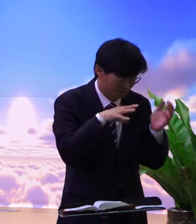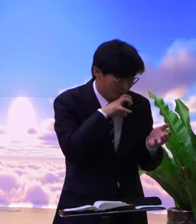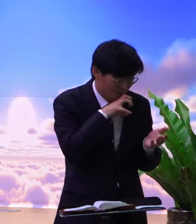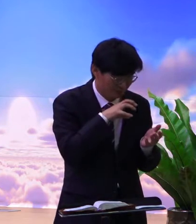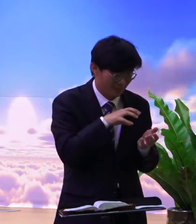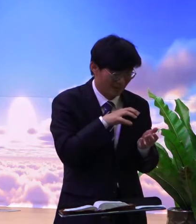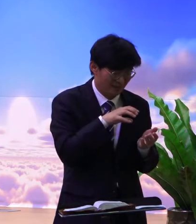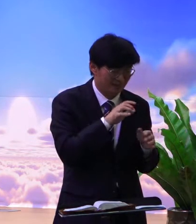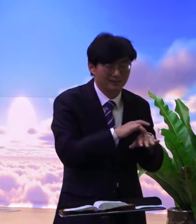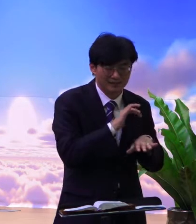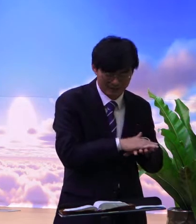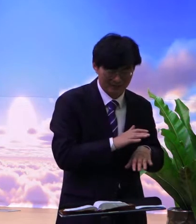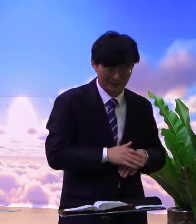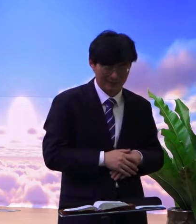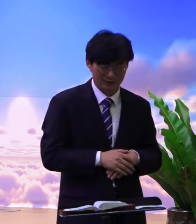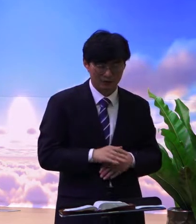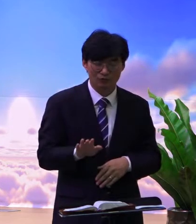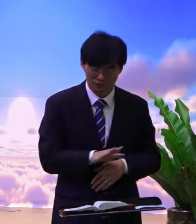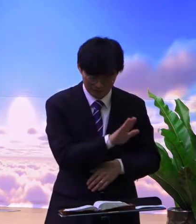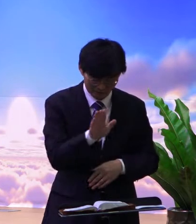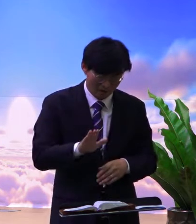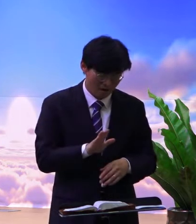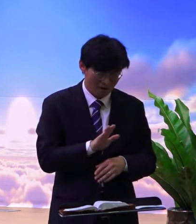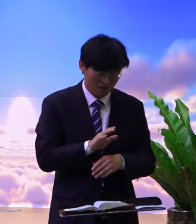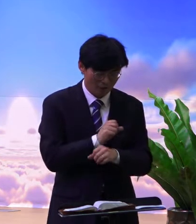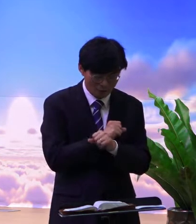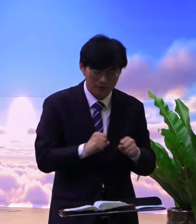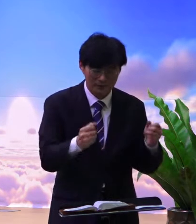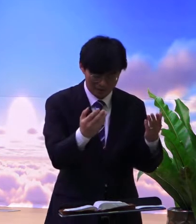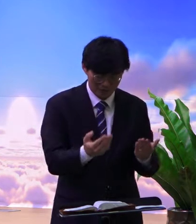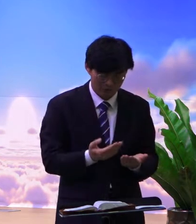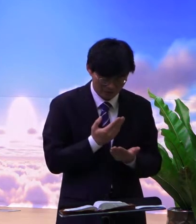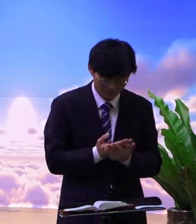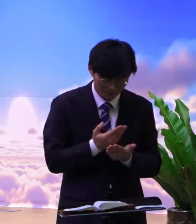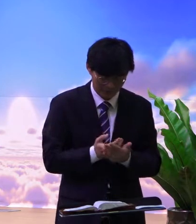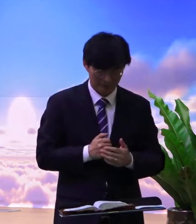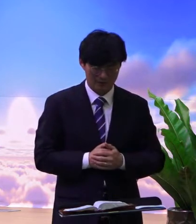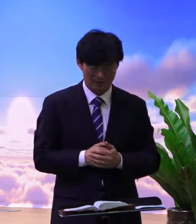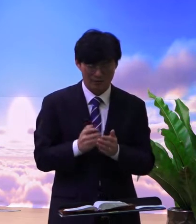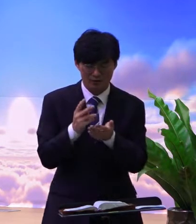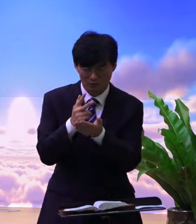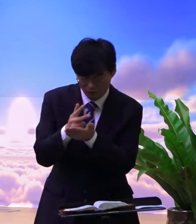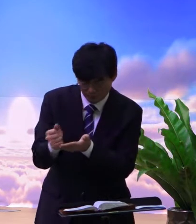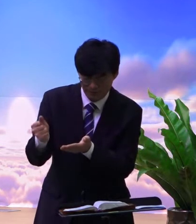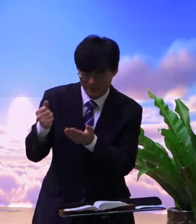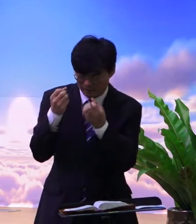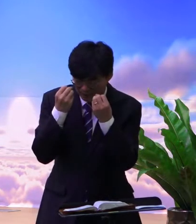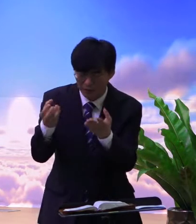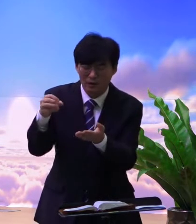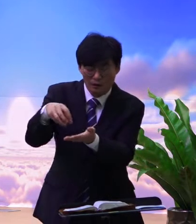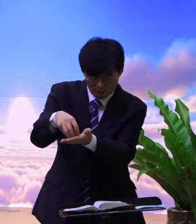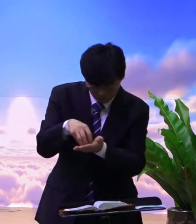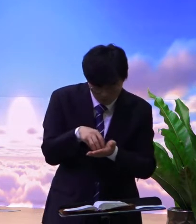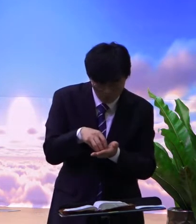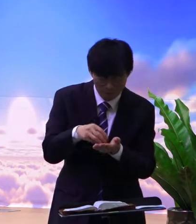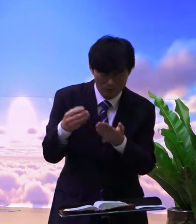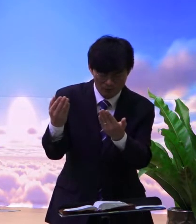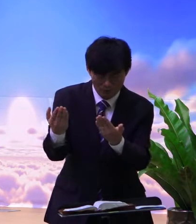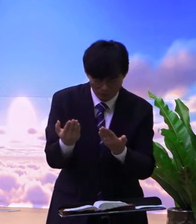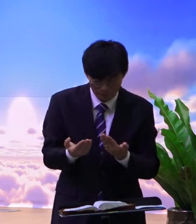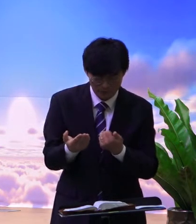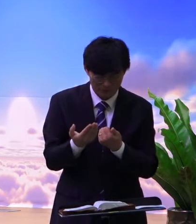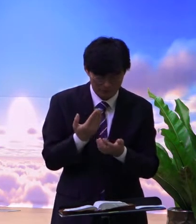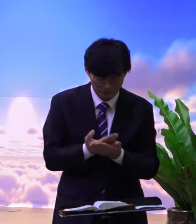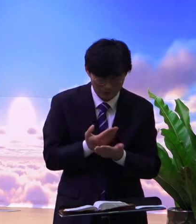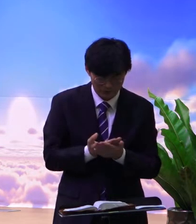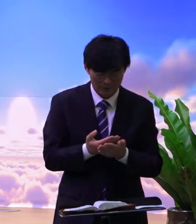주님, 저희를 용서하여 주시고 우리 안에 새롭게 임하여 주시고 내 안에 계신 예수님을 바라보는 믿음을 저에게 충만케